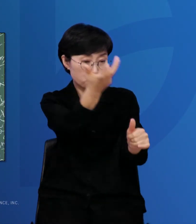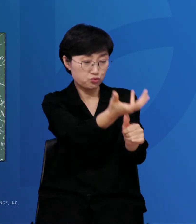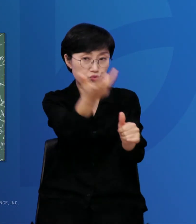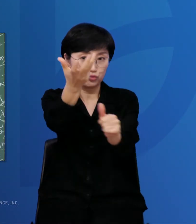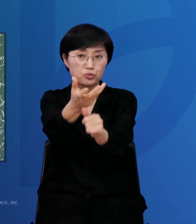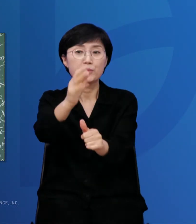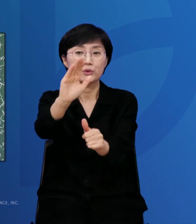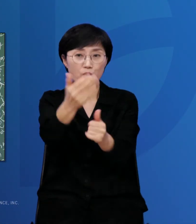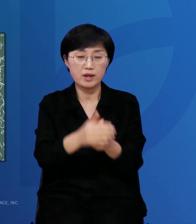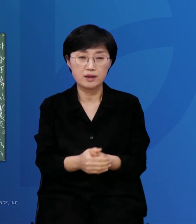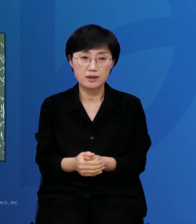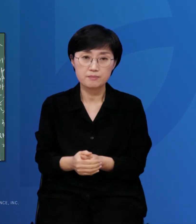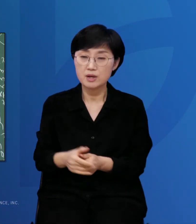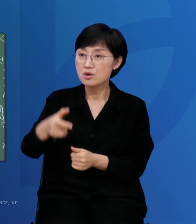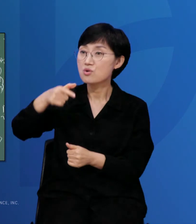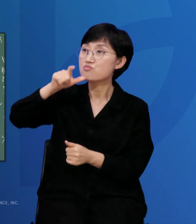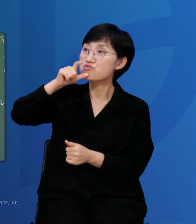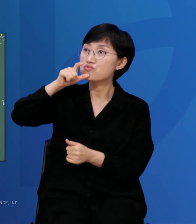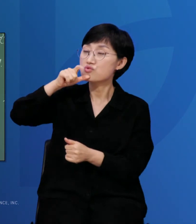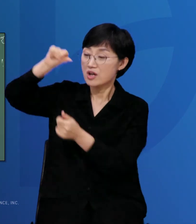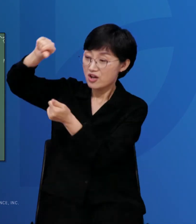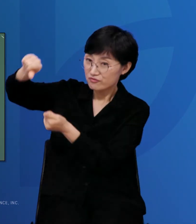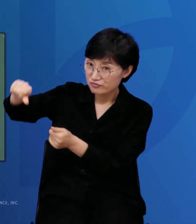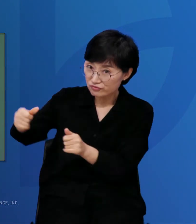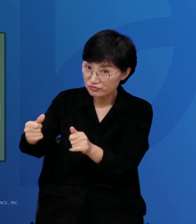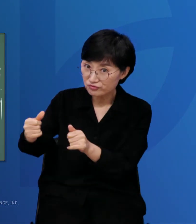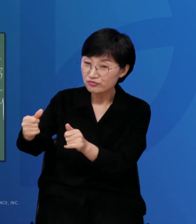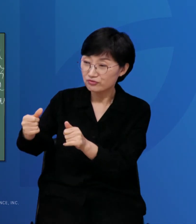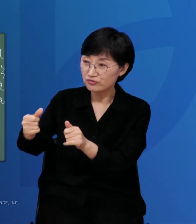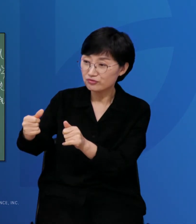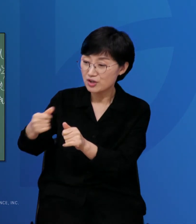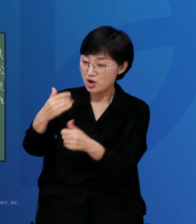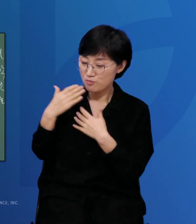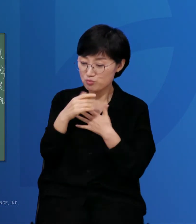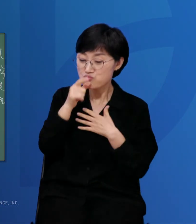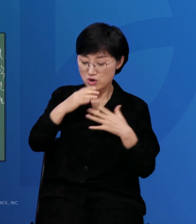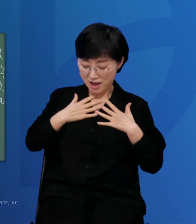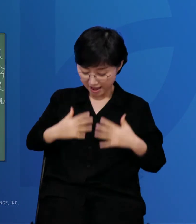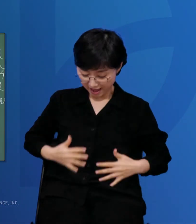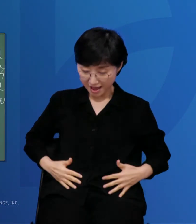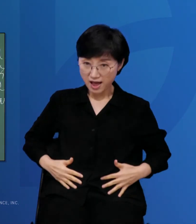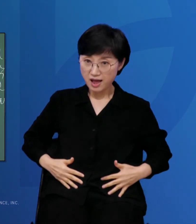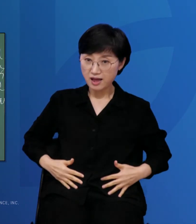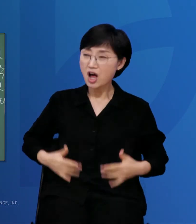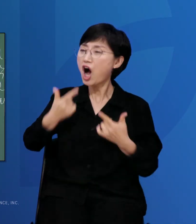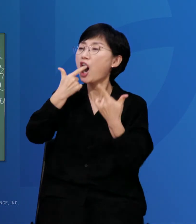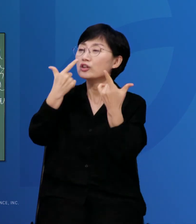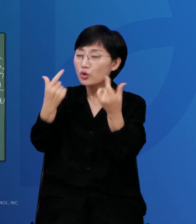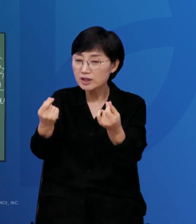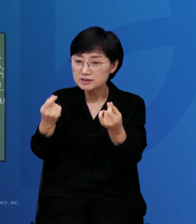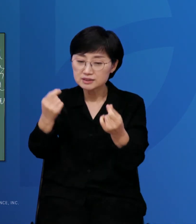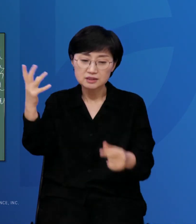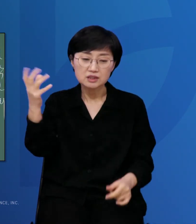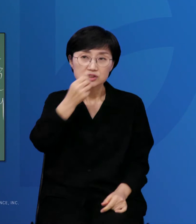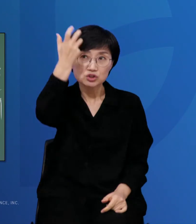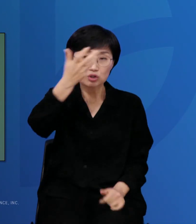圣经里面说，但圣灵降临在你们身上，但前面说，就像约翰用水施洗一样。 요한의 세례가 물에 이렇게 잠그잖아요. 성령에 그 충만해지면 그 능이 나타나게 될 것이다.